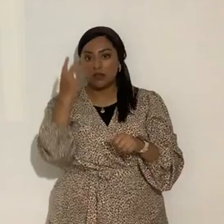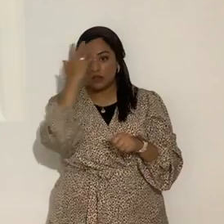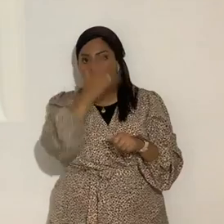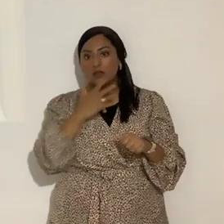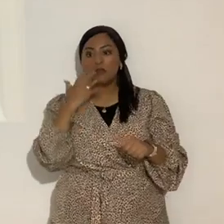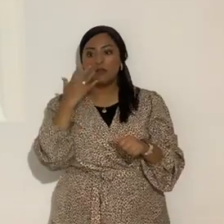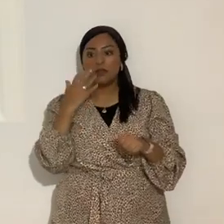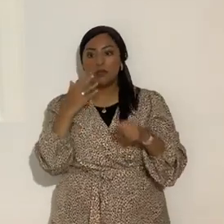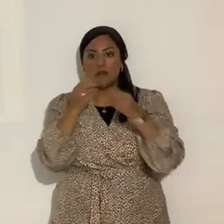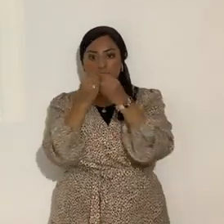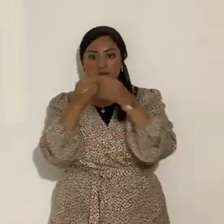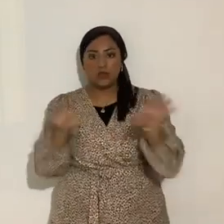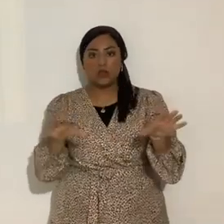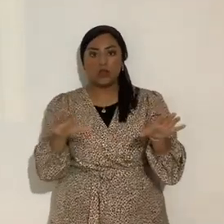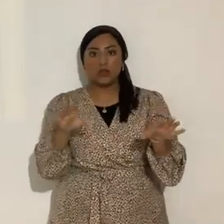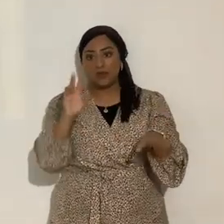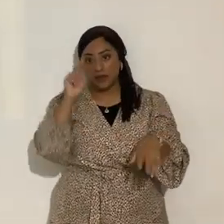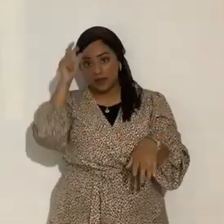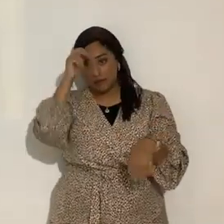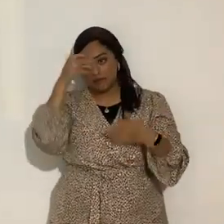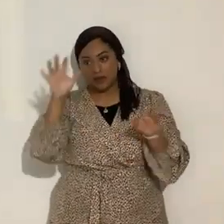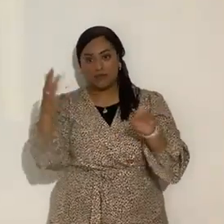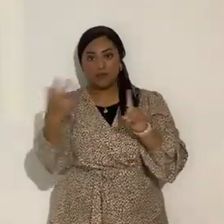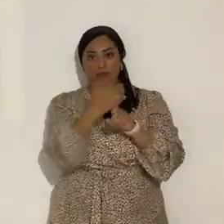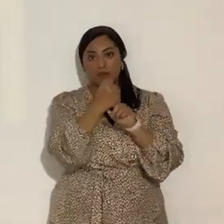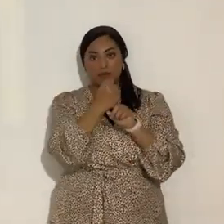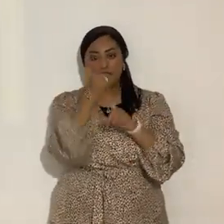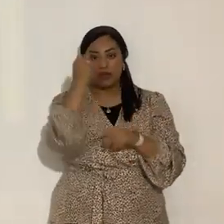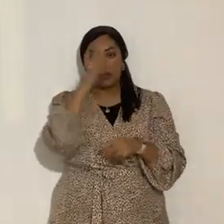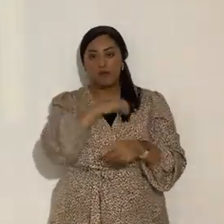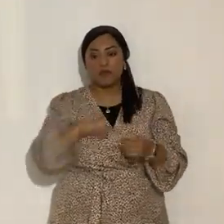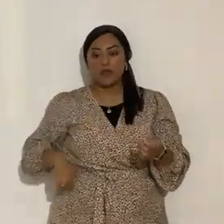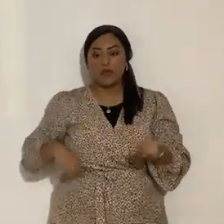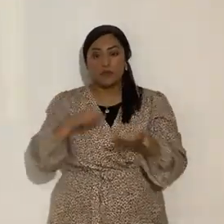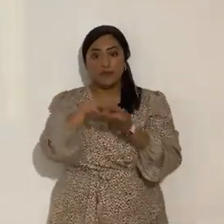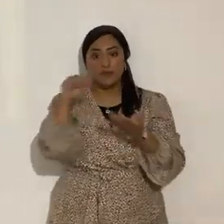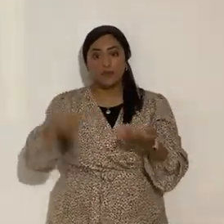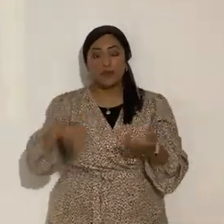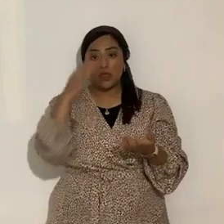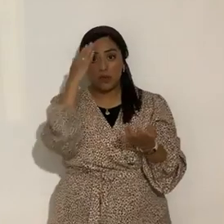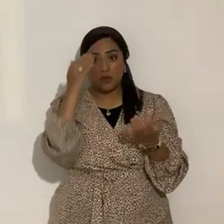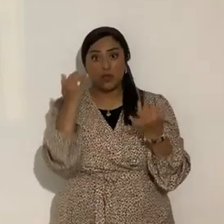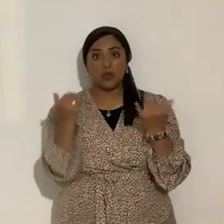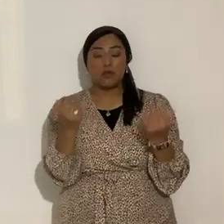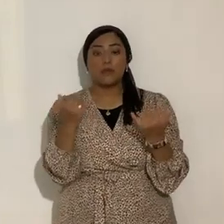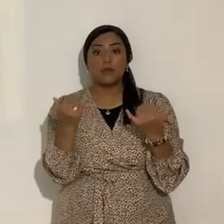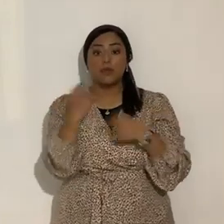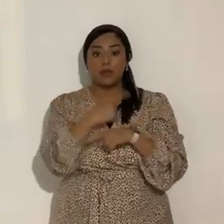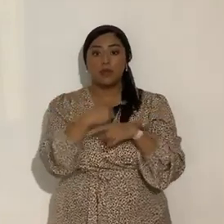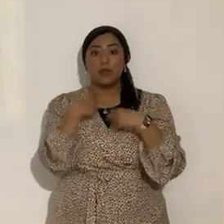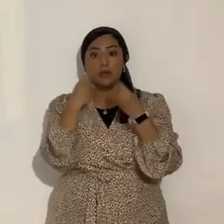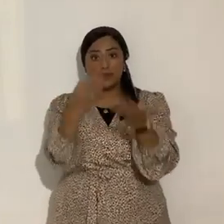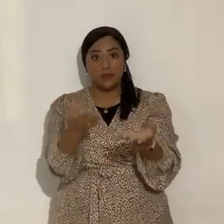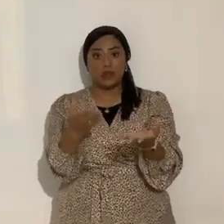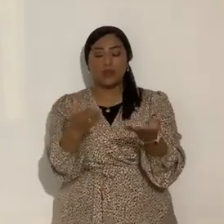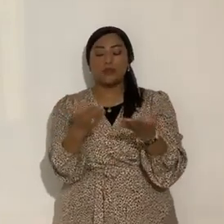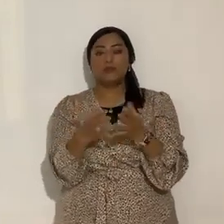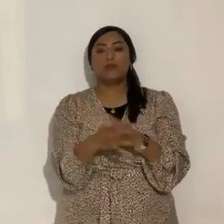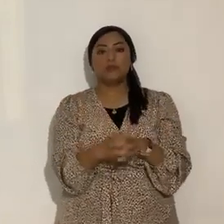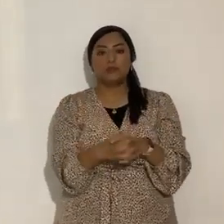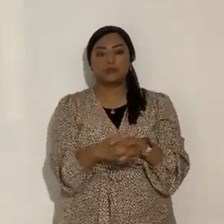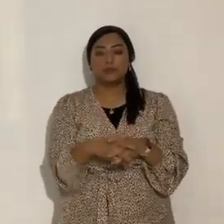mirada perdida, porque ya lo tomó Satanás. Yahshua Mashiach le reprenda. Por eso son estos mensajes, para que no te dejes agarrar por el